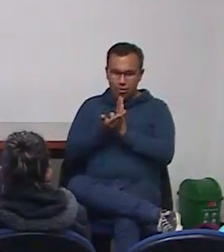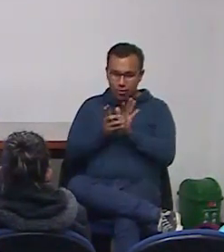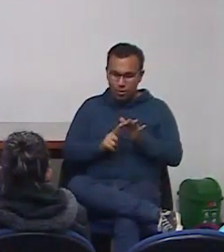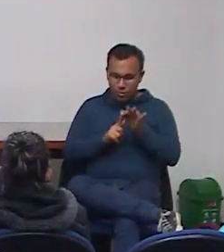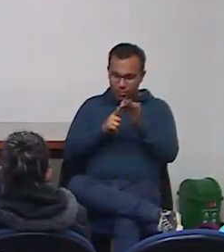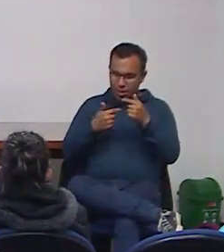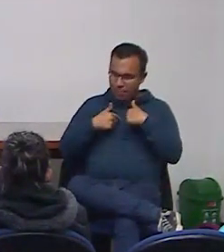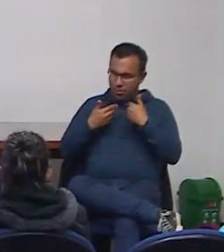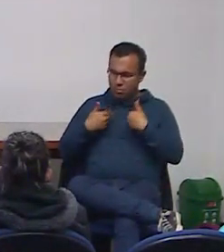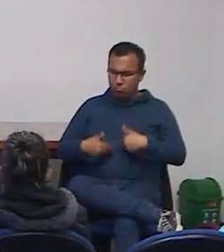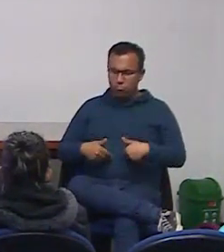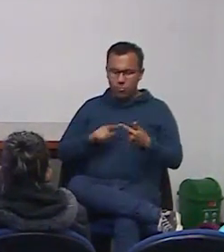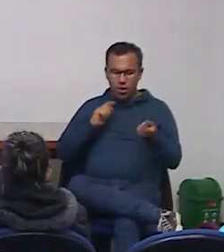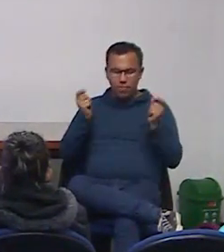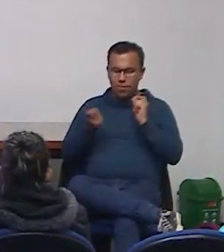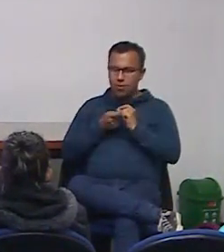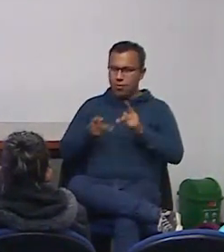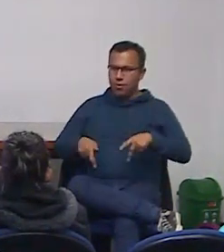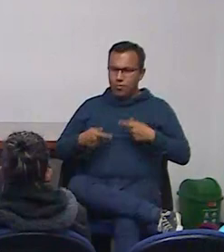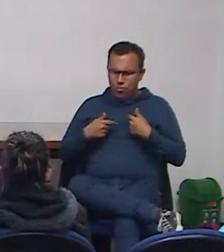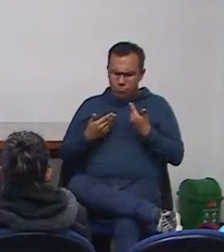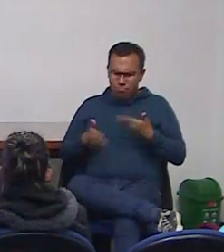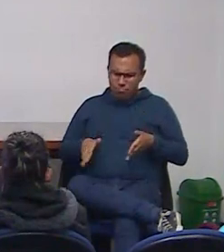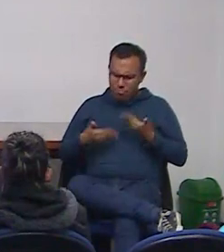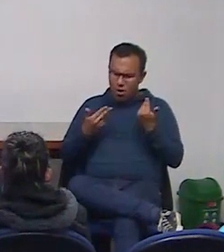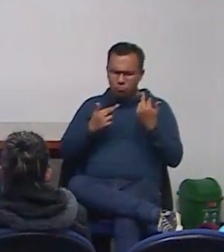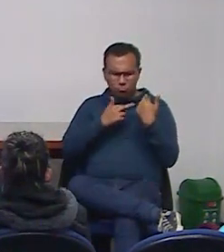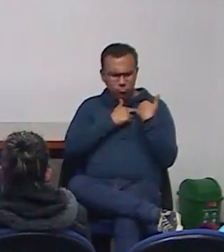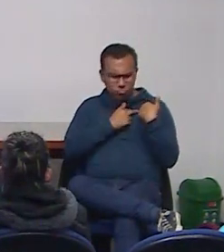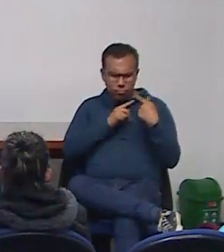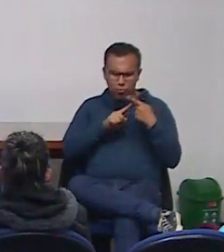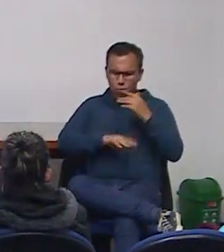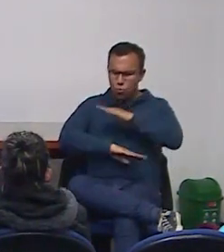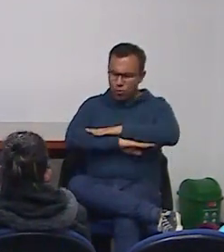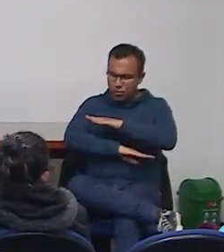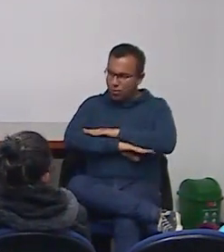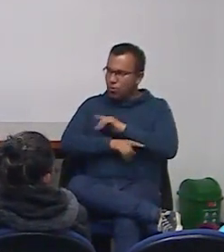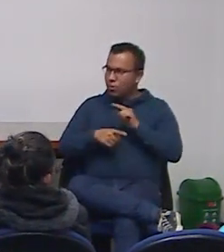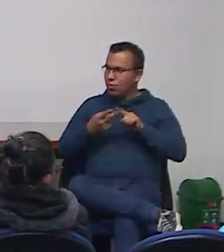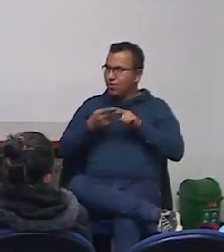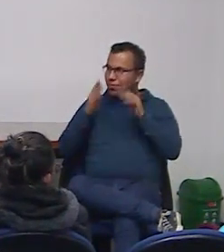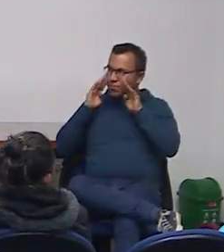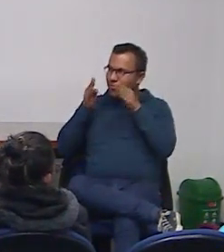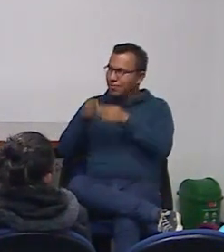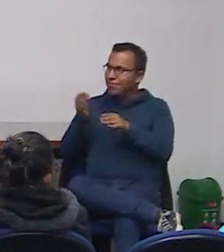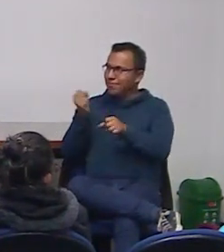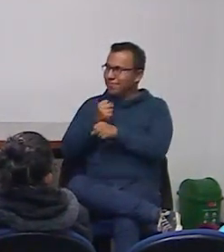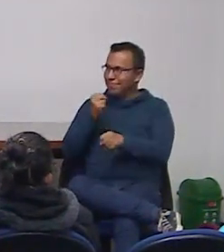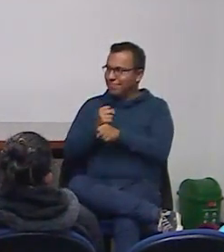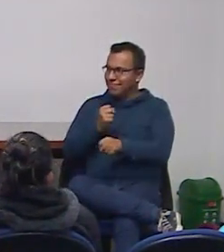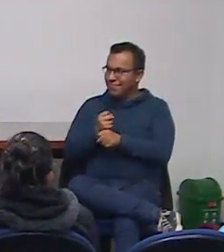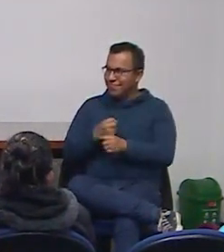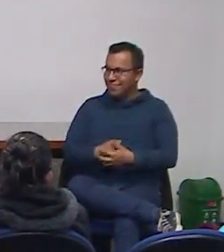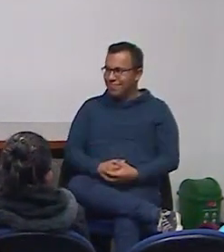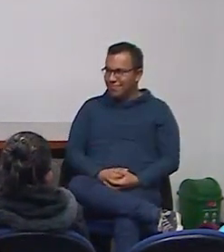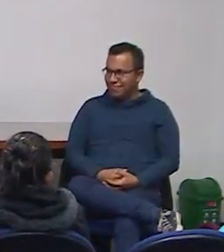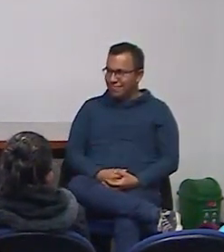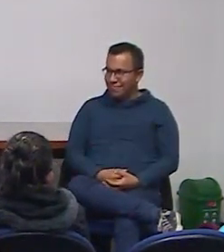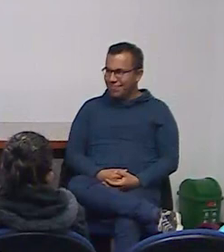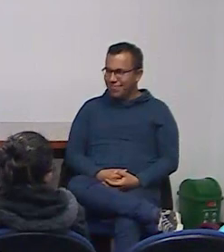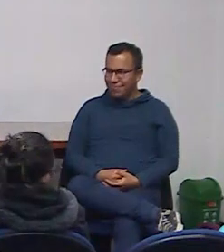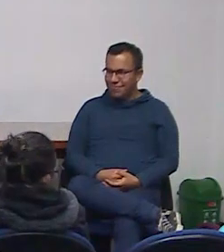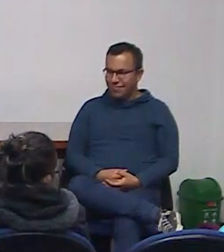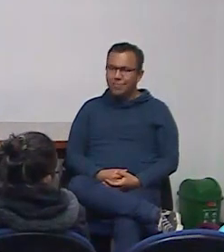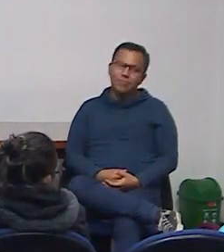mí personalmente me me cambió la vida me volvió una persona responsable mu juiciosa dedicada a mi trabajo eh